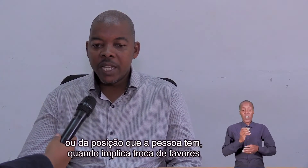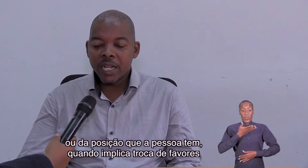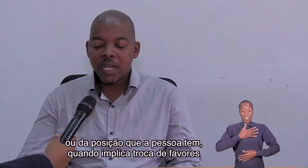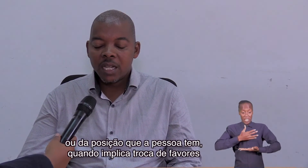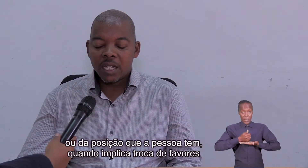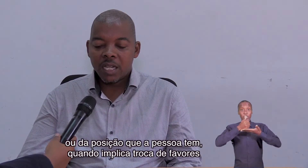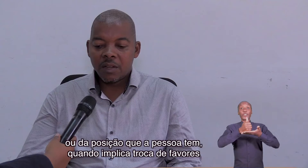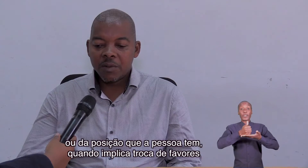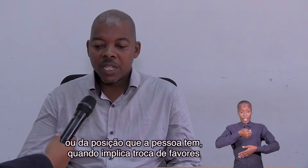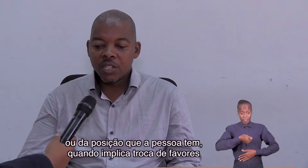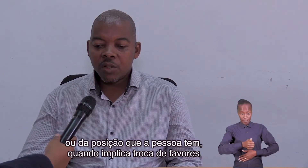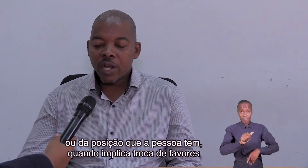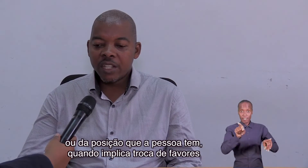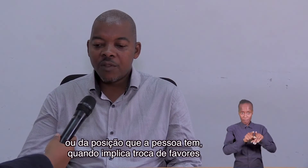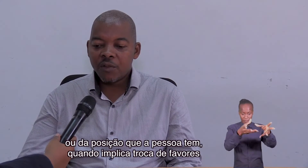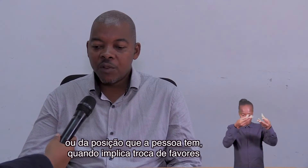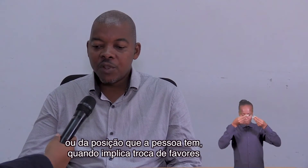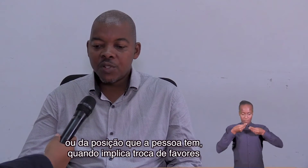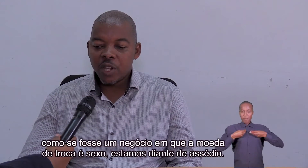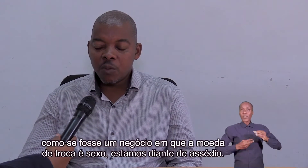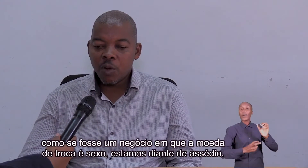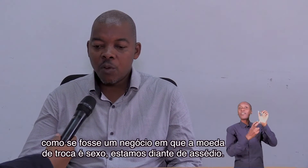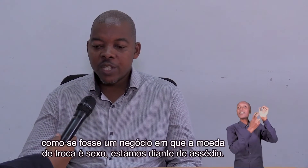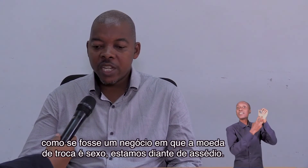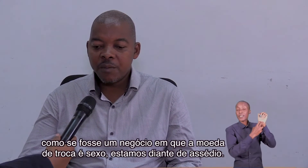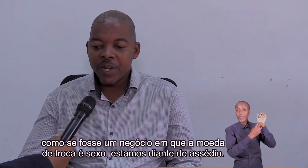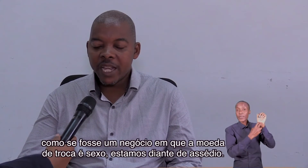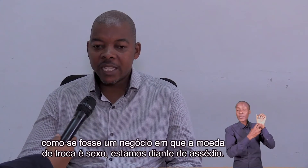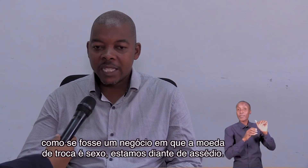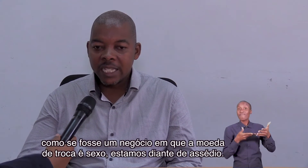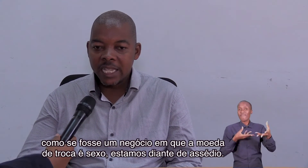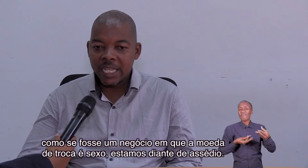implica, vamos dizer, troca de favores ou alguma coisa que implica